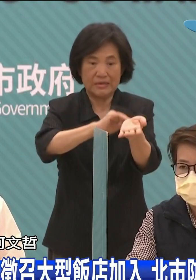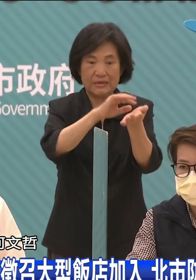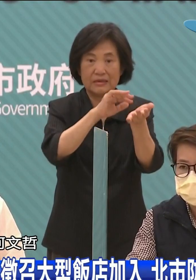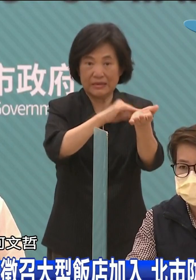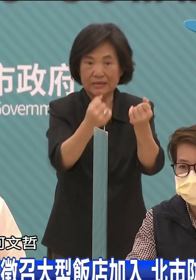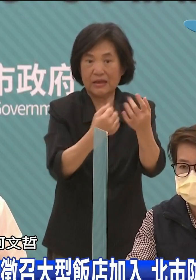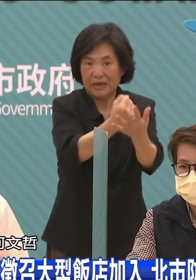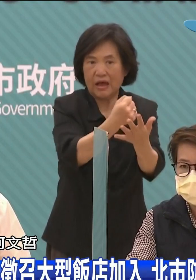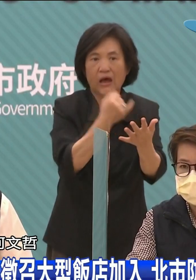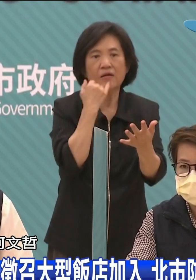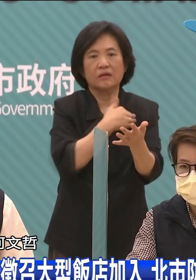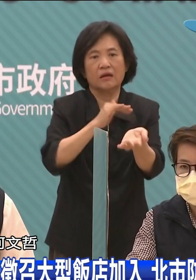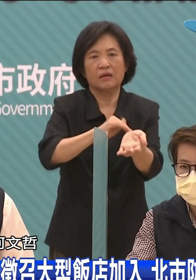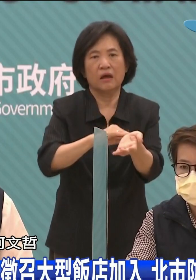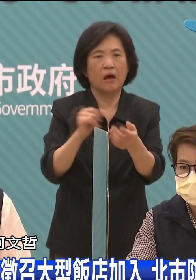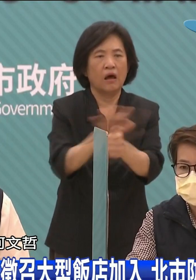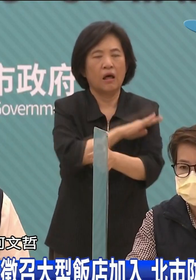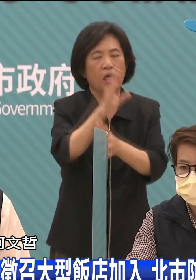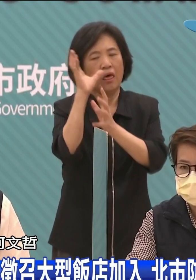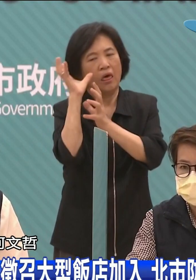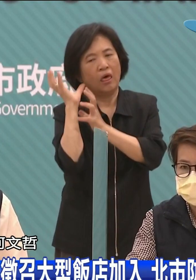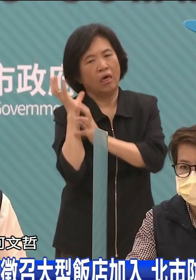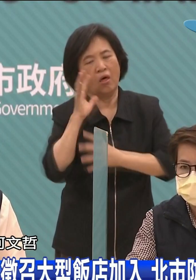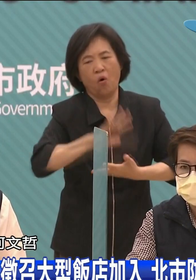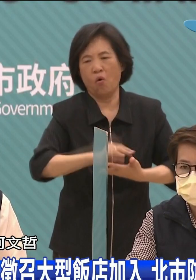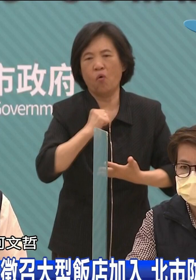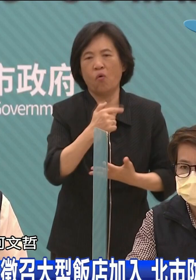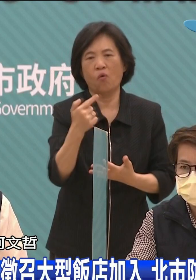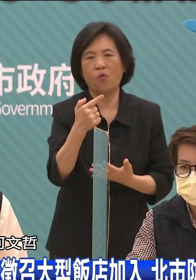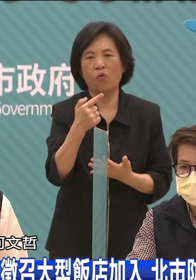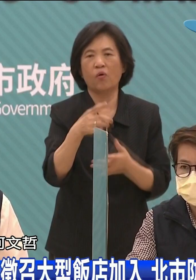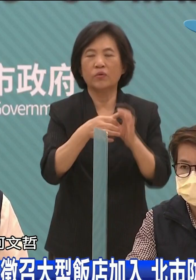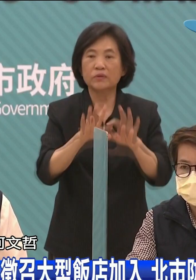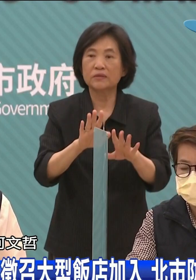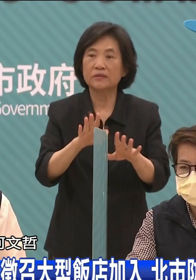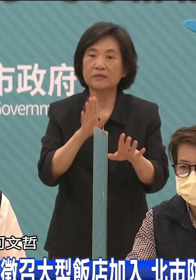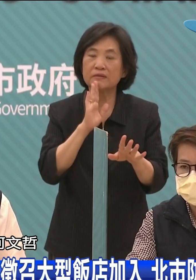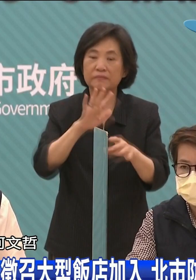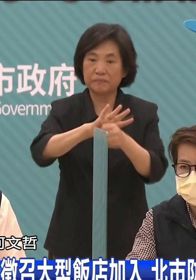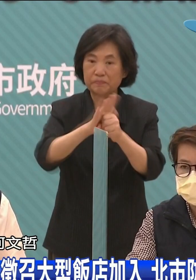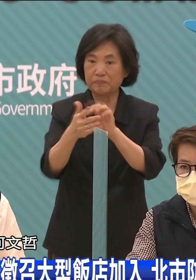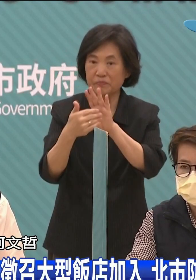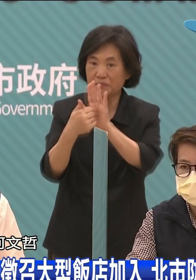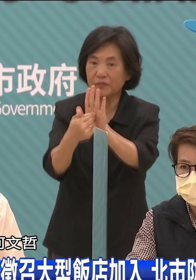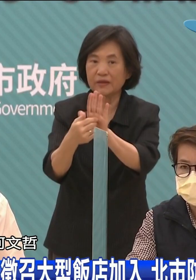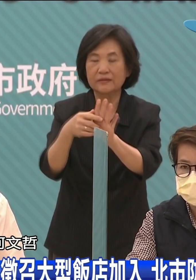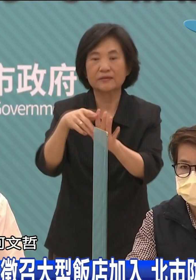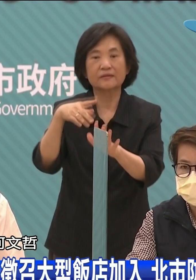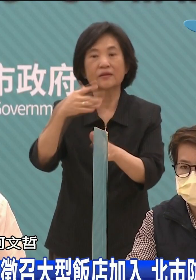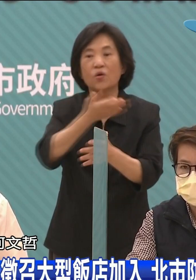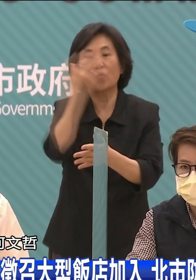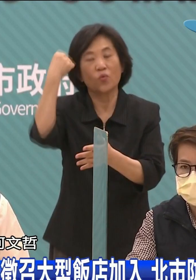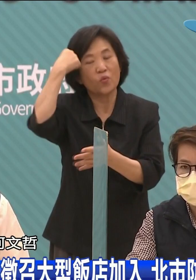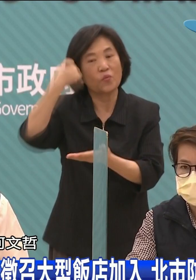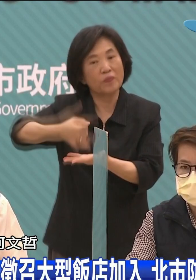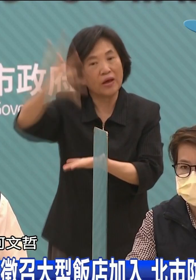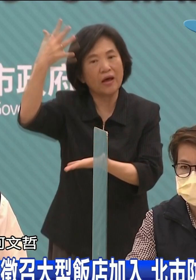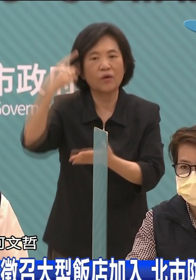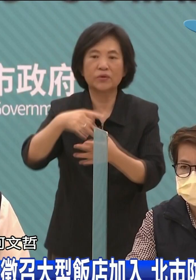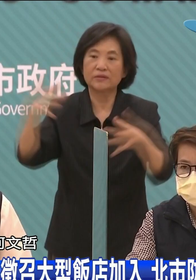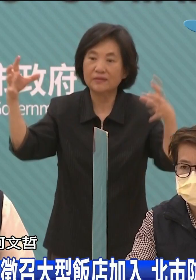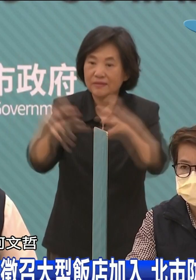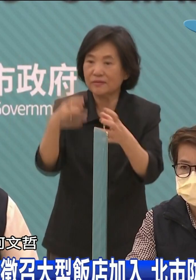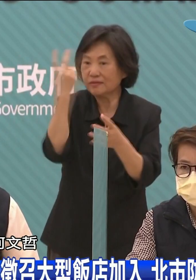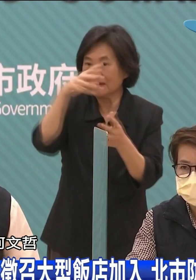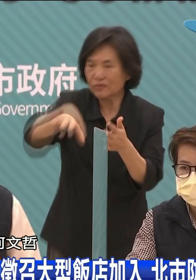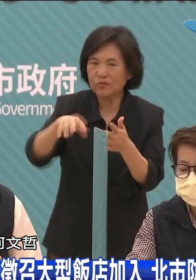会把医院搞垮。所以我们现在这个防疫旅馆有一种叫防疫专责旅馆，或者叫做集中检疫所。就